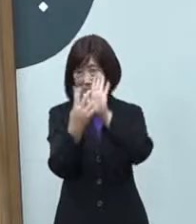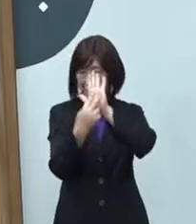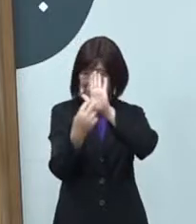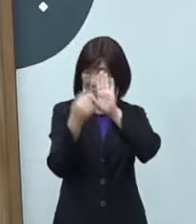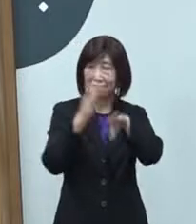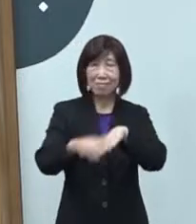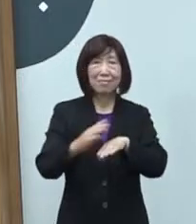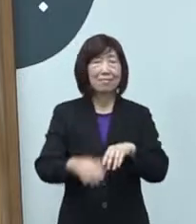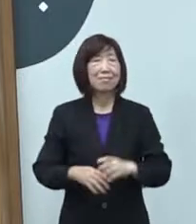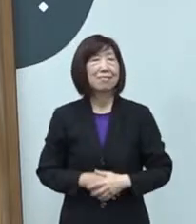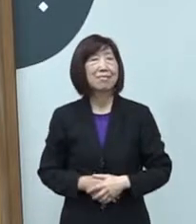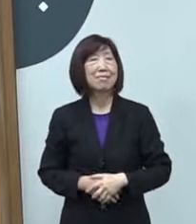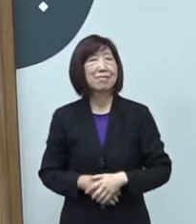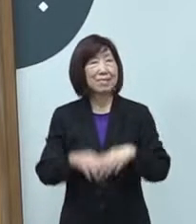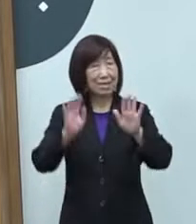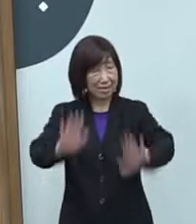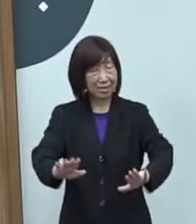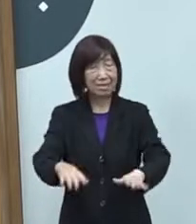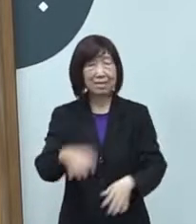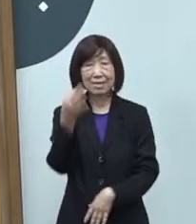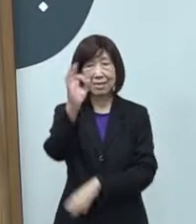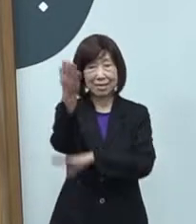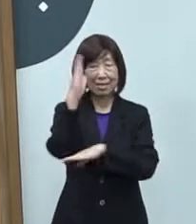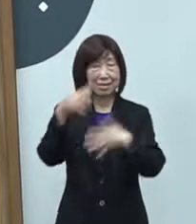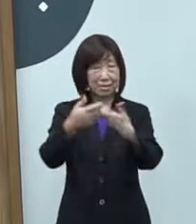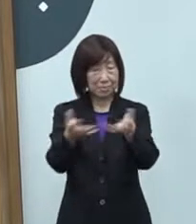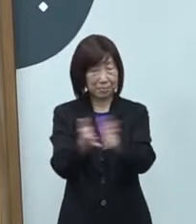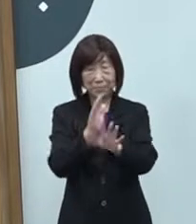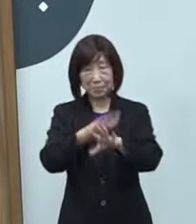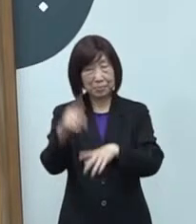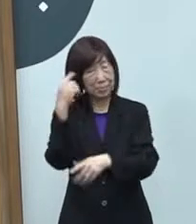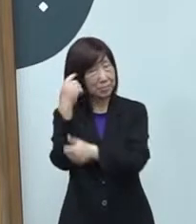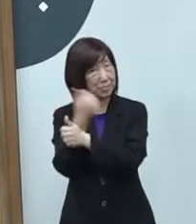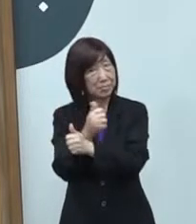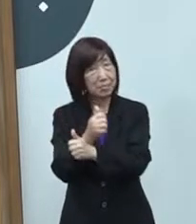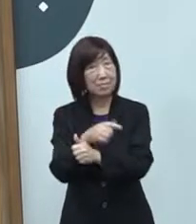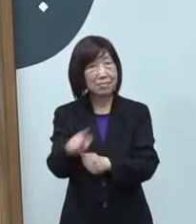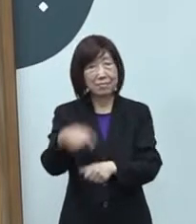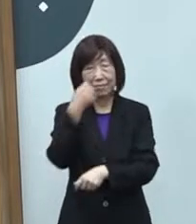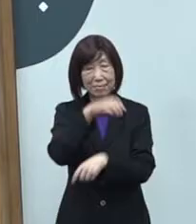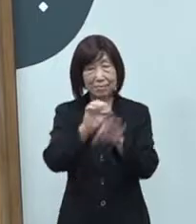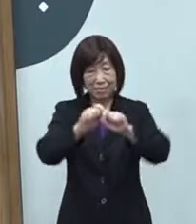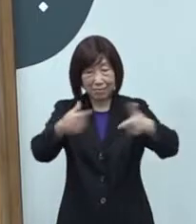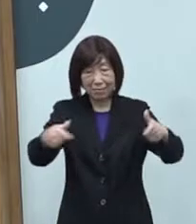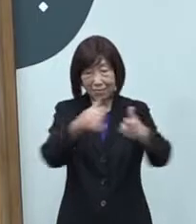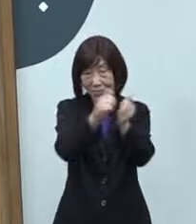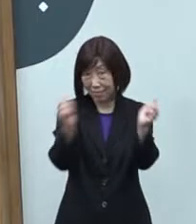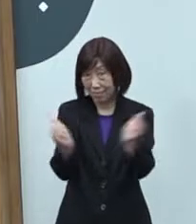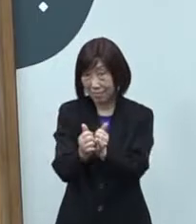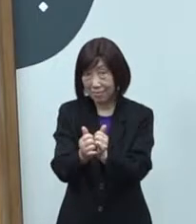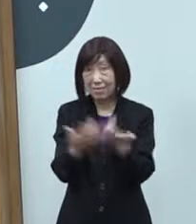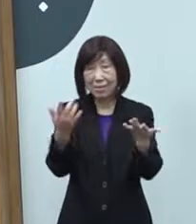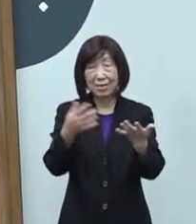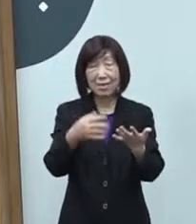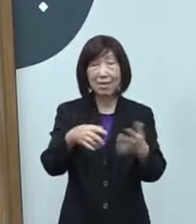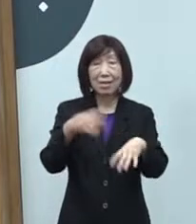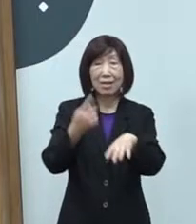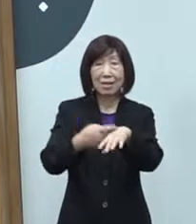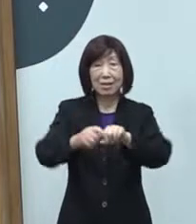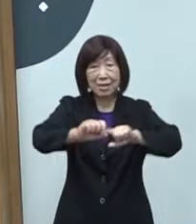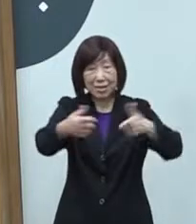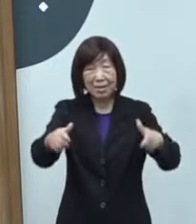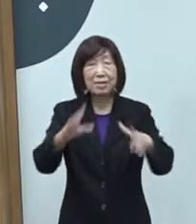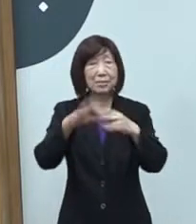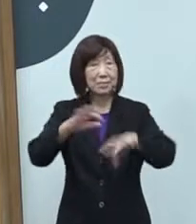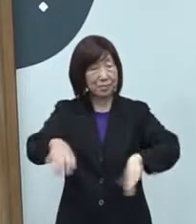说明。同时呢，在这次财政部也特别考量到在台湾多元的族群以及国际性，所以特别呢在影片